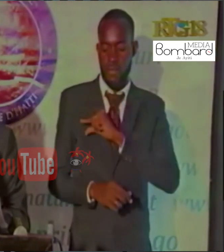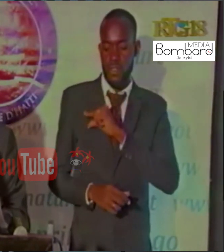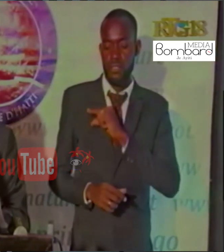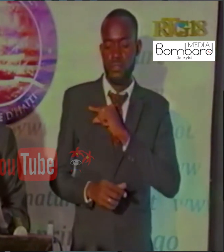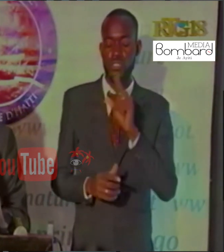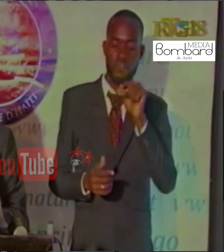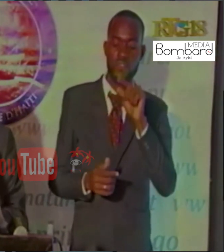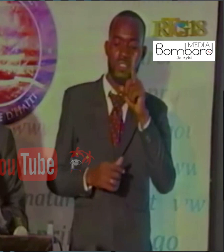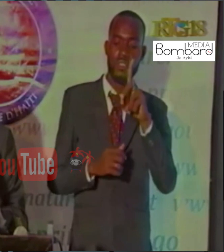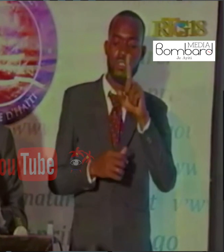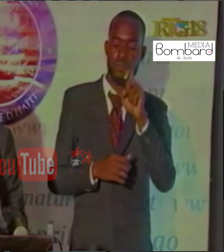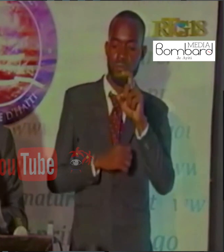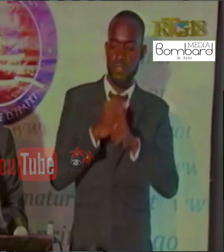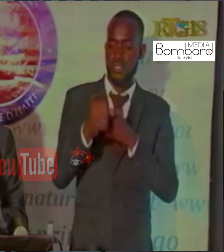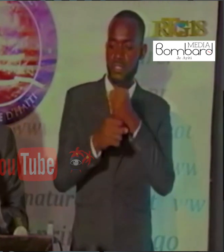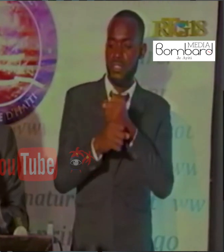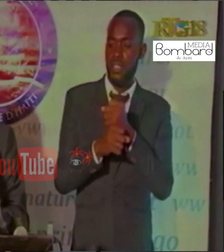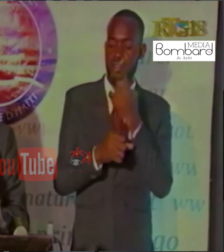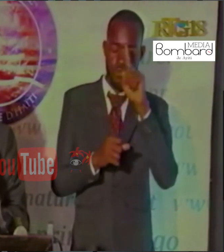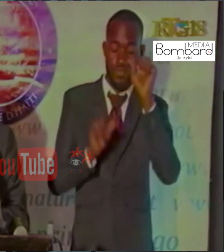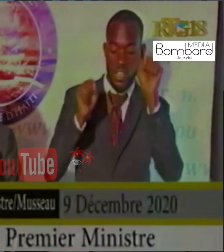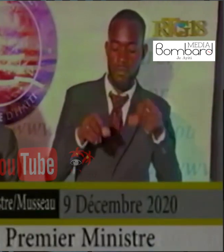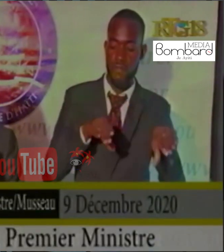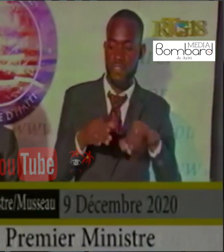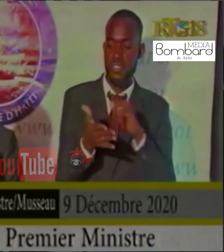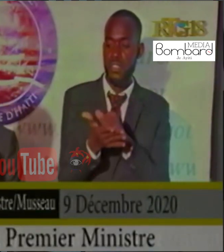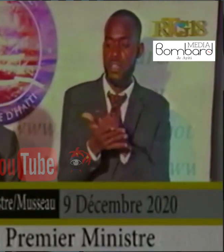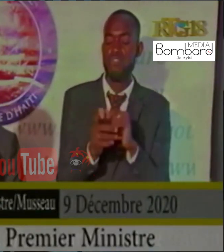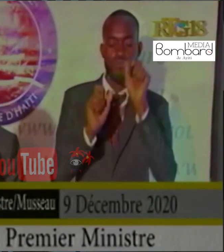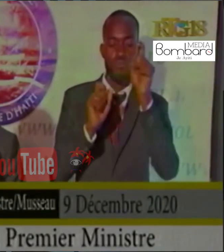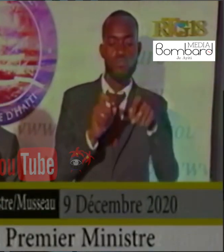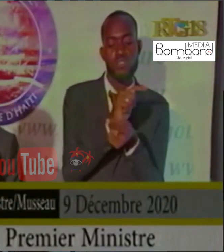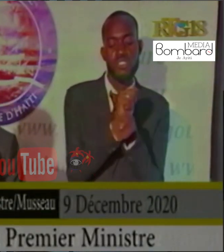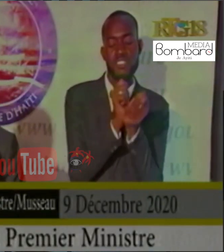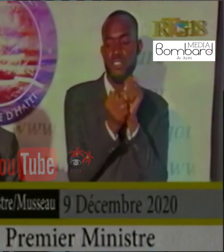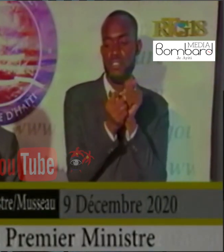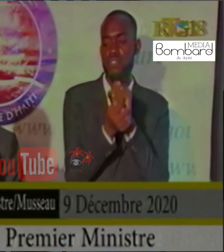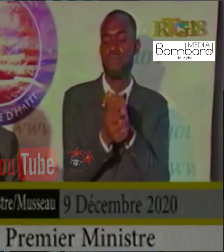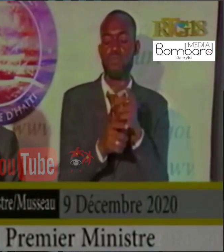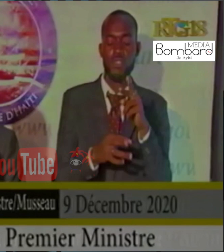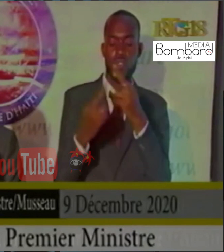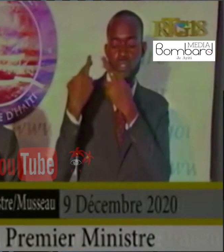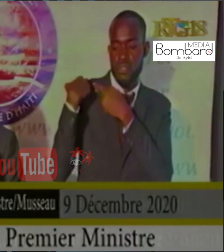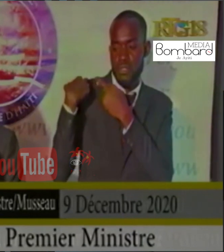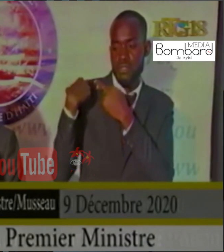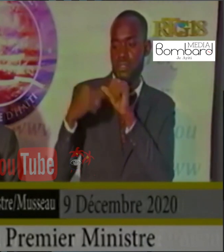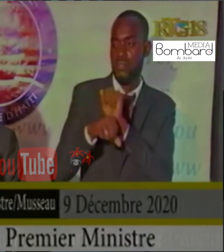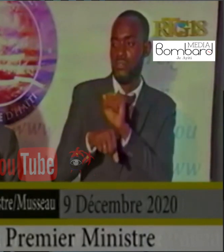siècle. Et pour ce faire, nous devons transformer nos rôles